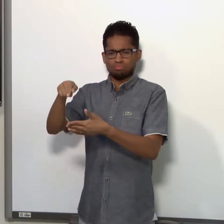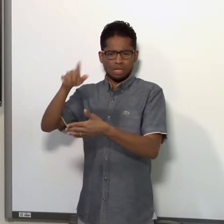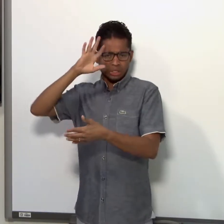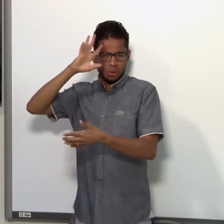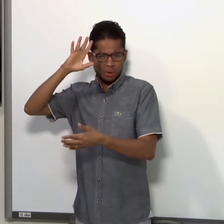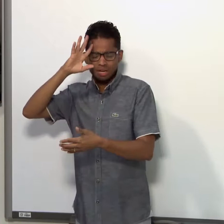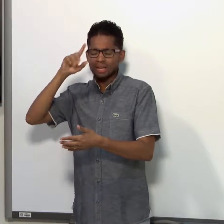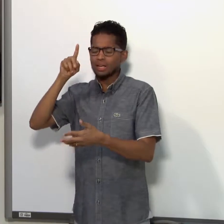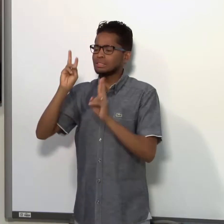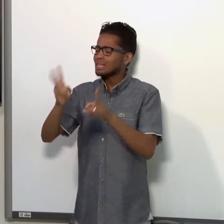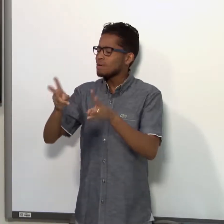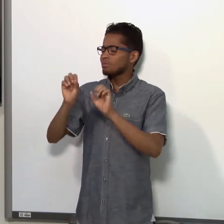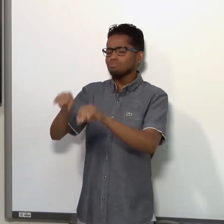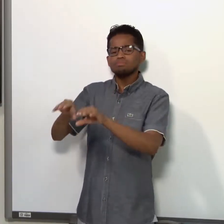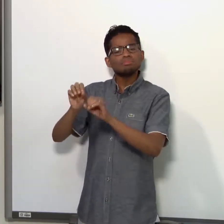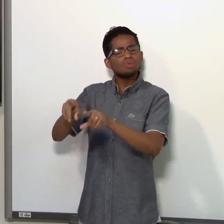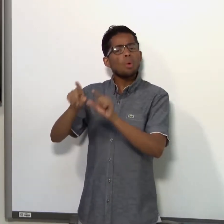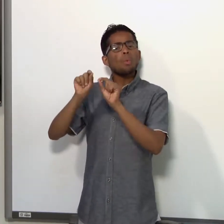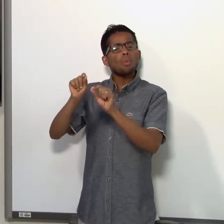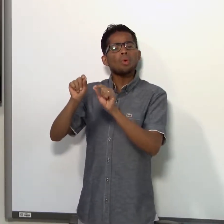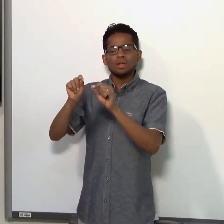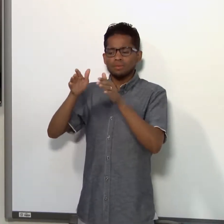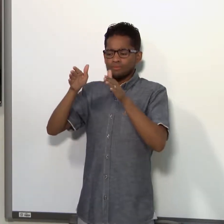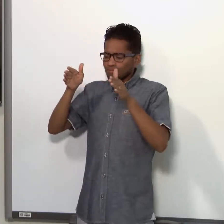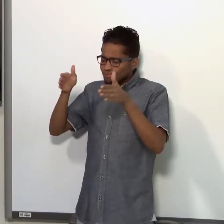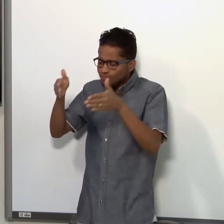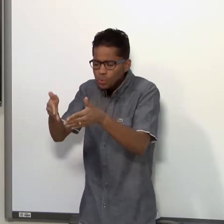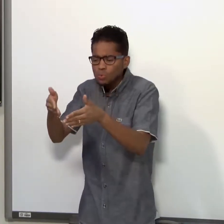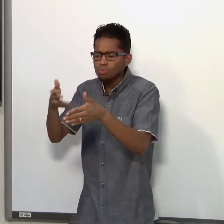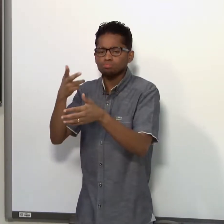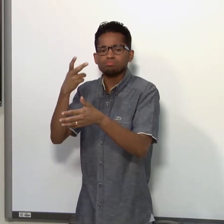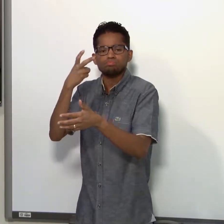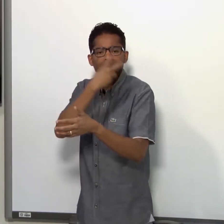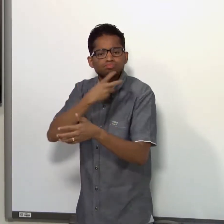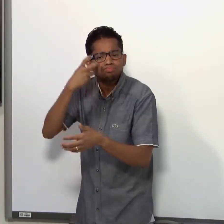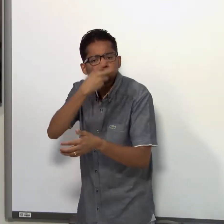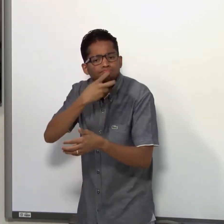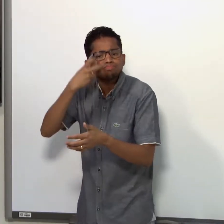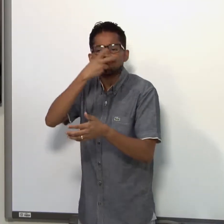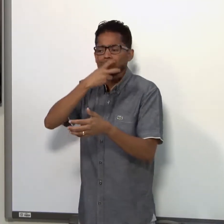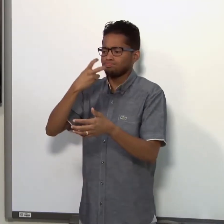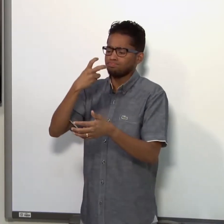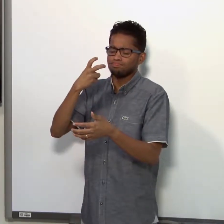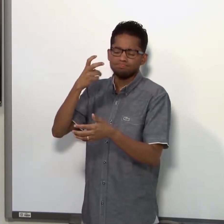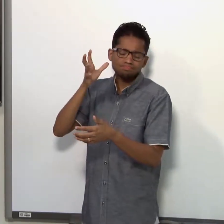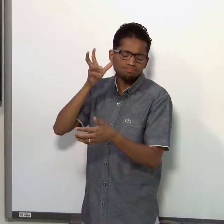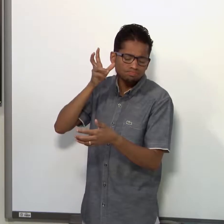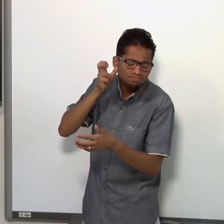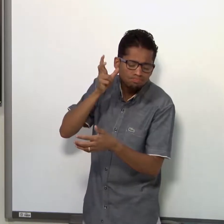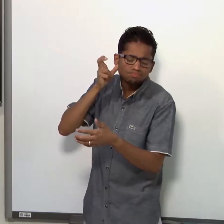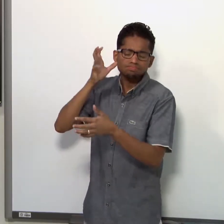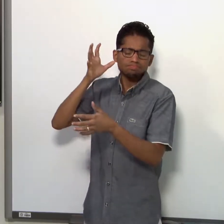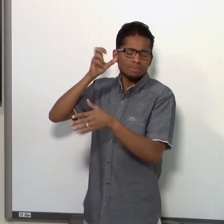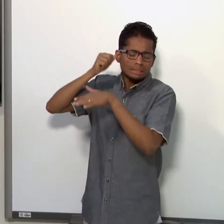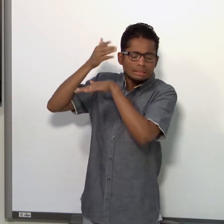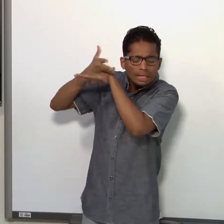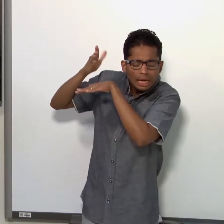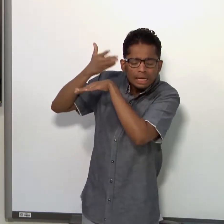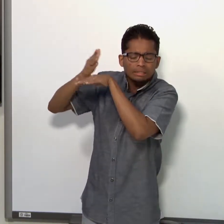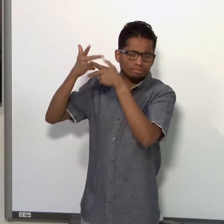Também no desenvolver dessa teoria, no que tange a educação dos surdos, tem como foco a oralização,